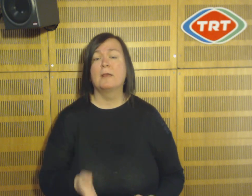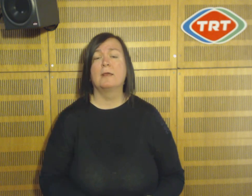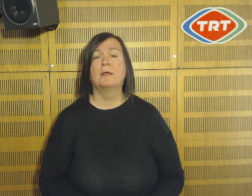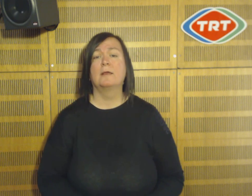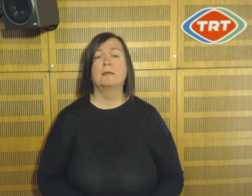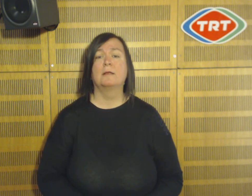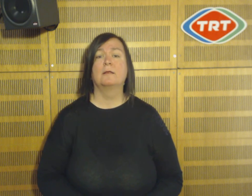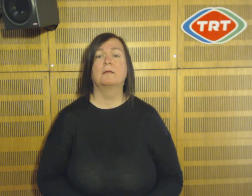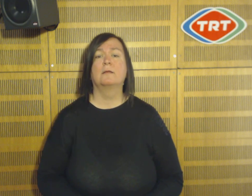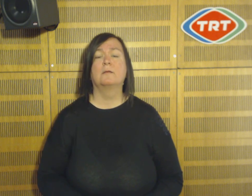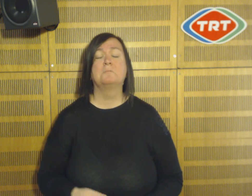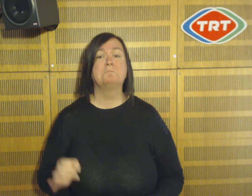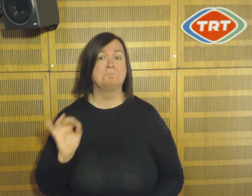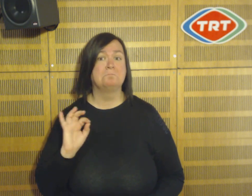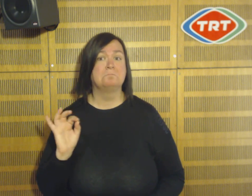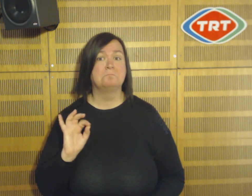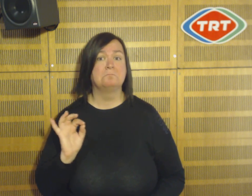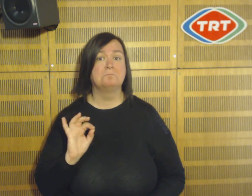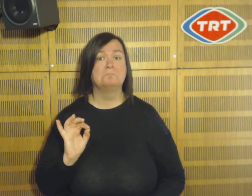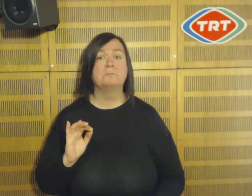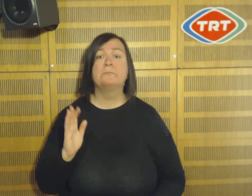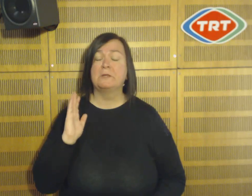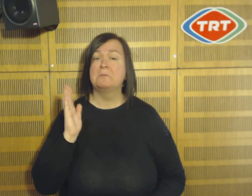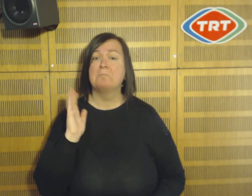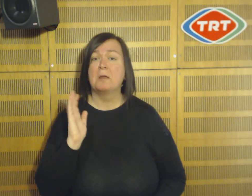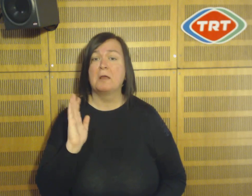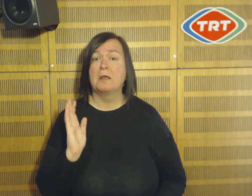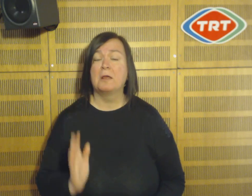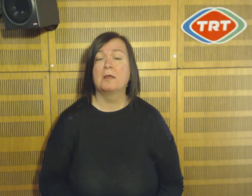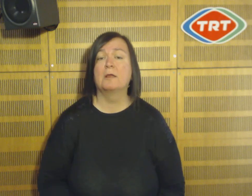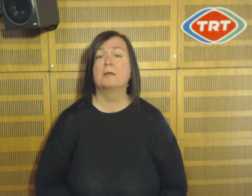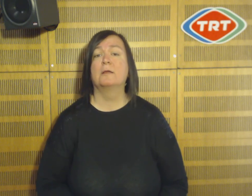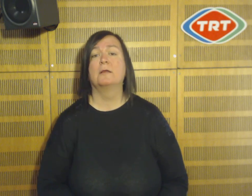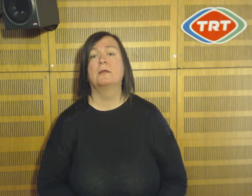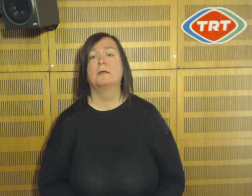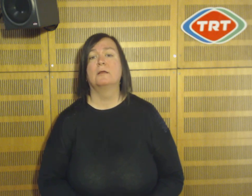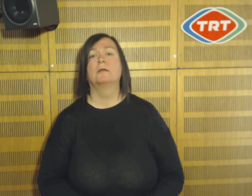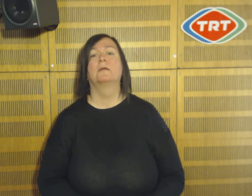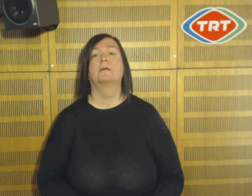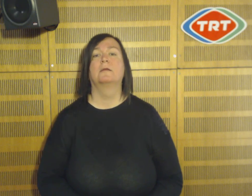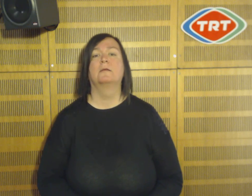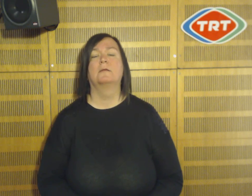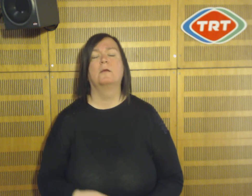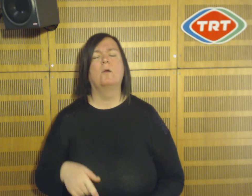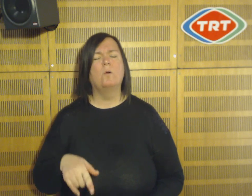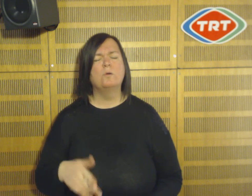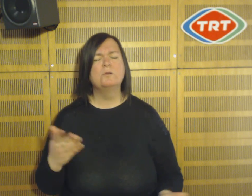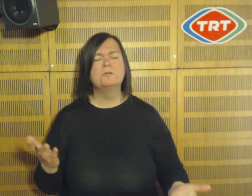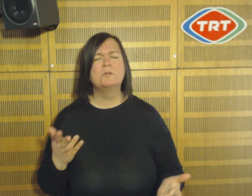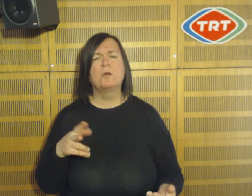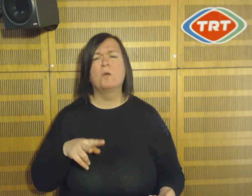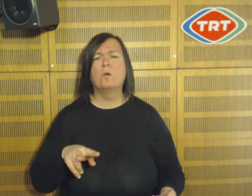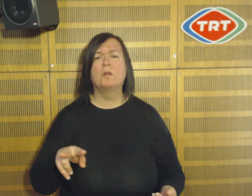gitmek mümkün mü Artık gitmek onca yollardan